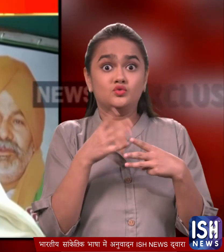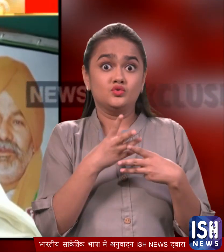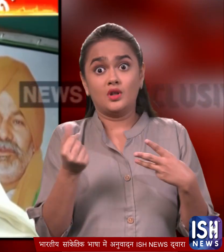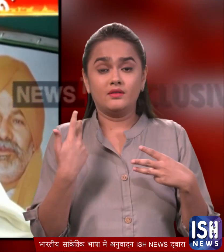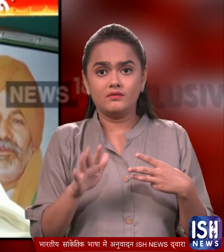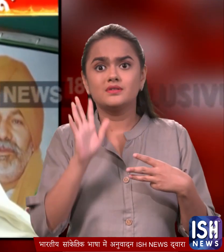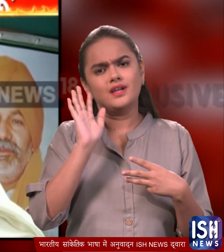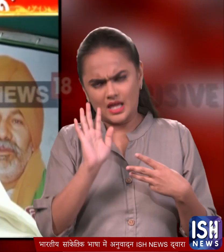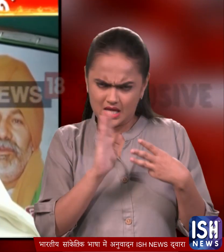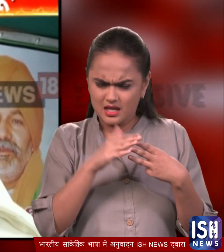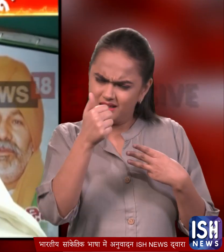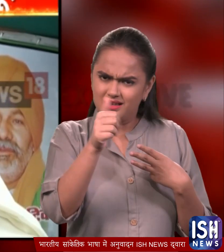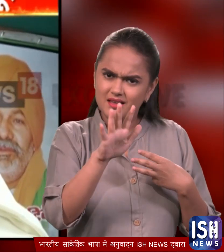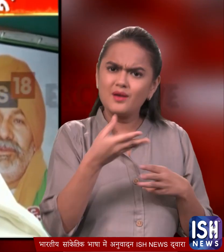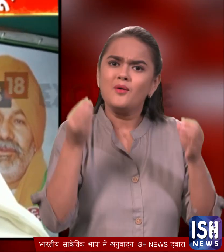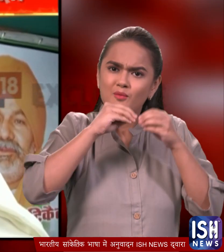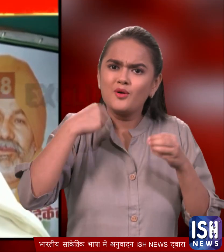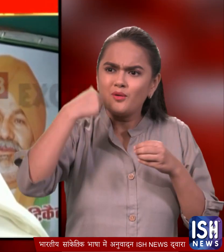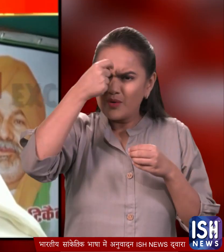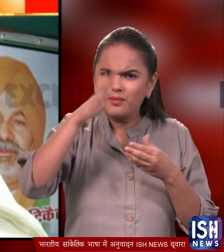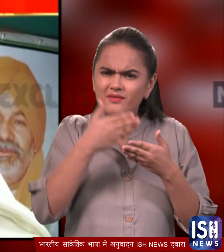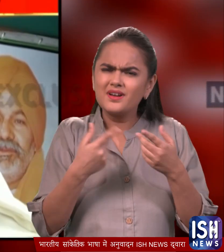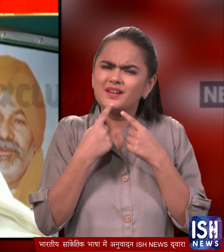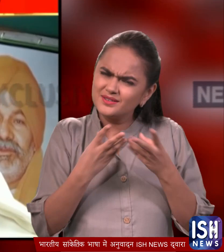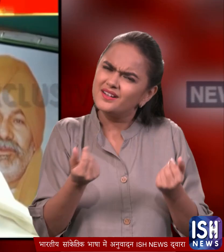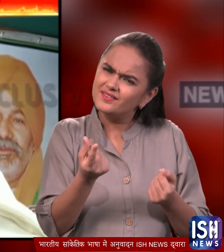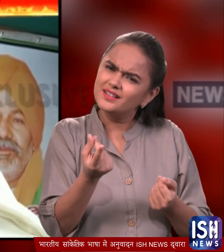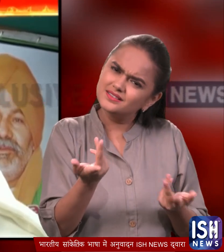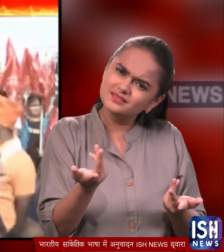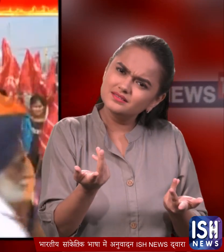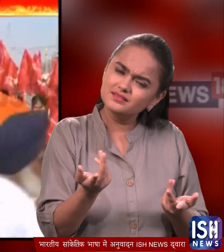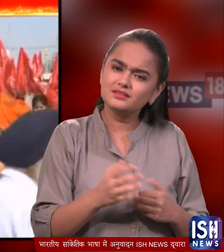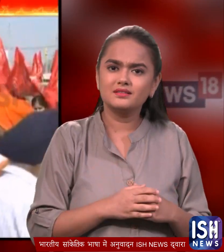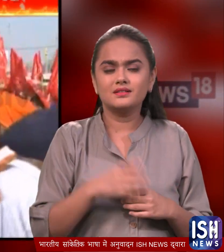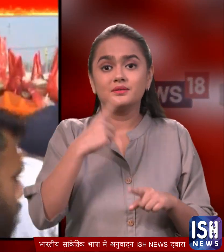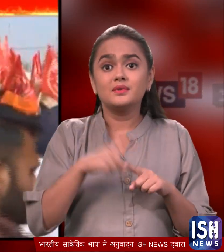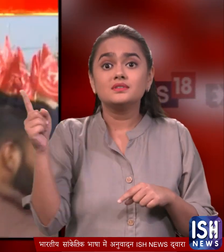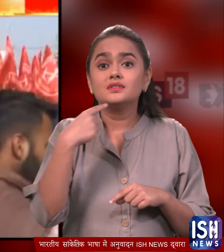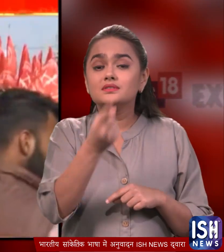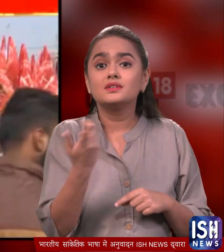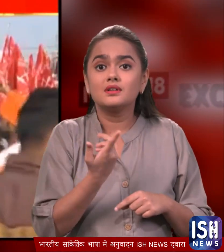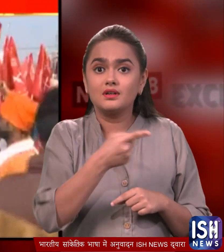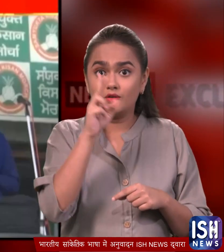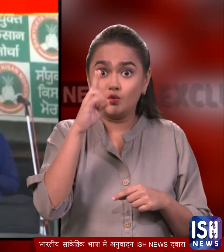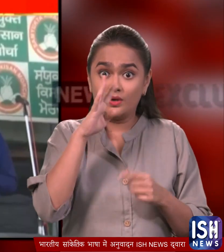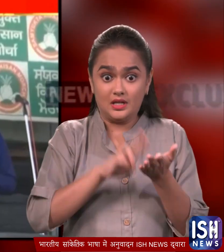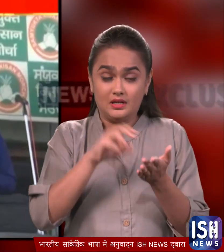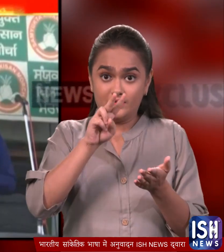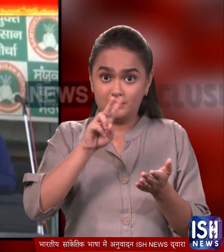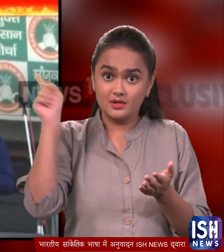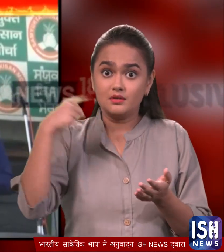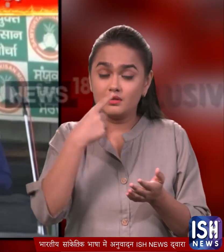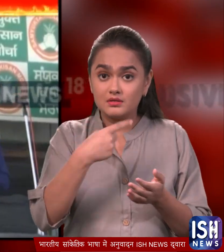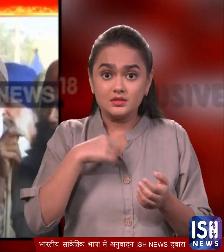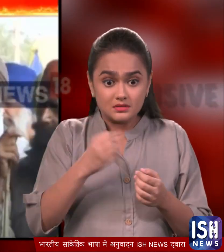हल कर लिया, अब जो दूसरे समाधान है तो उसकी भी बात कर लो। किसान संगठनों ने अपनी मांगों को लेकर 29 नवंबर